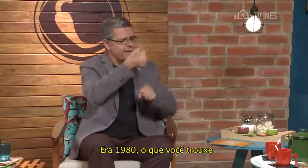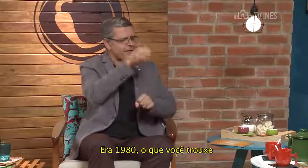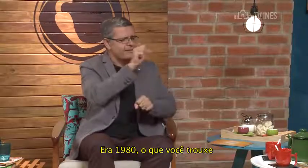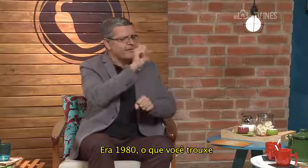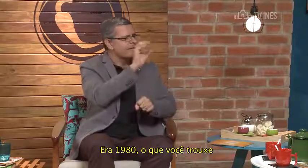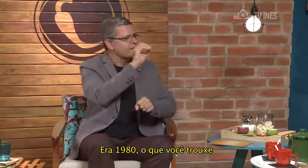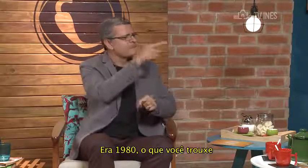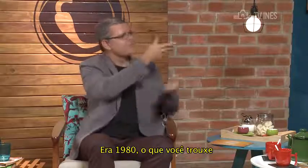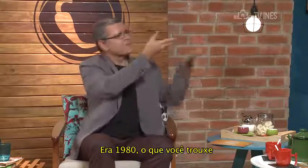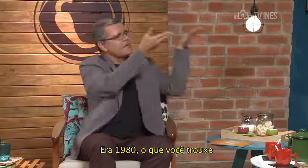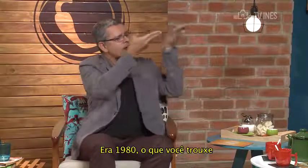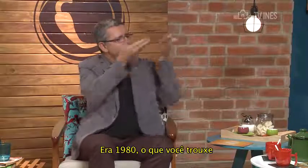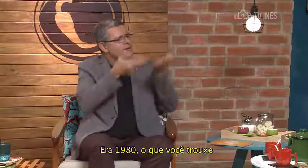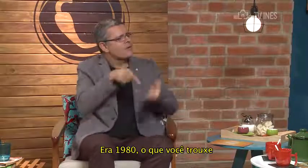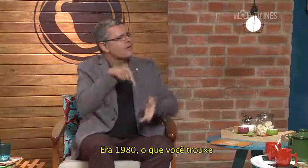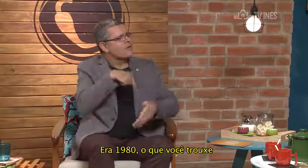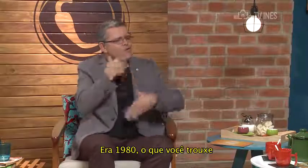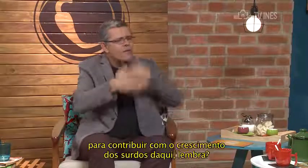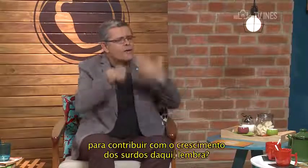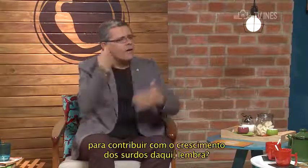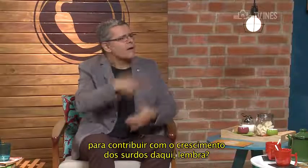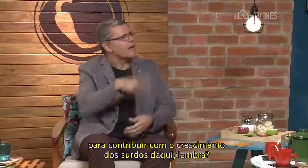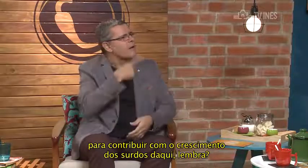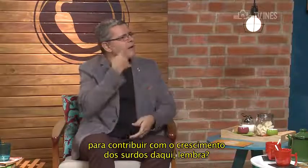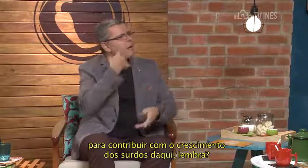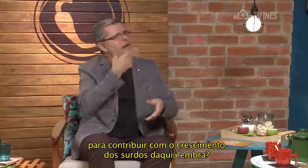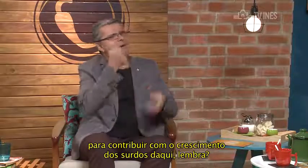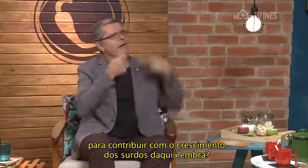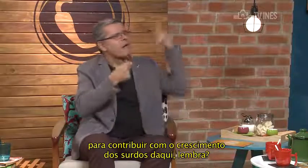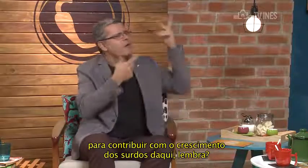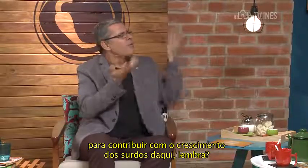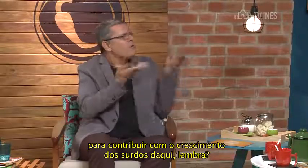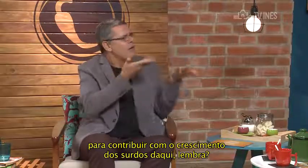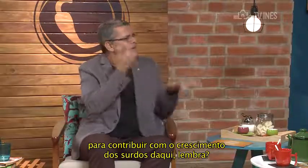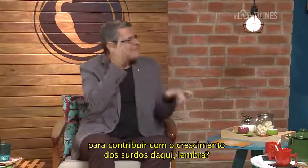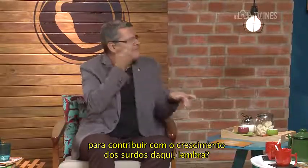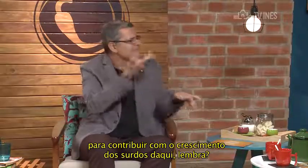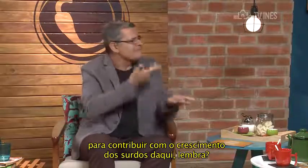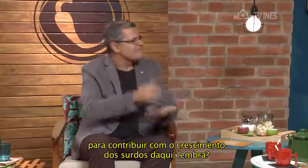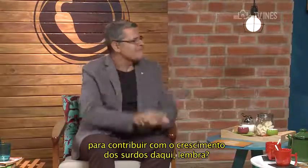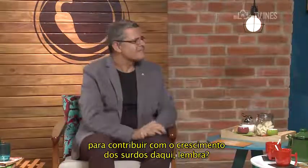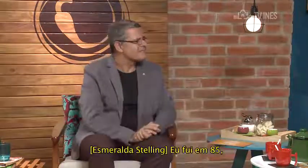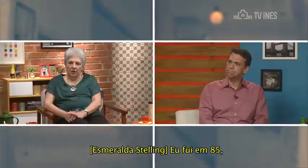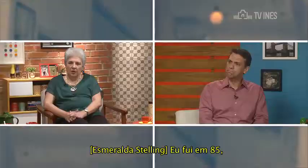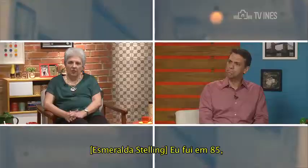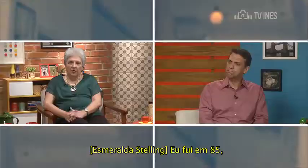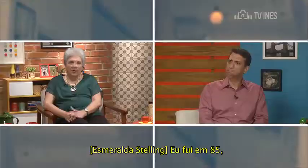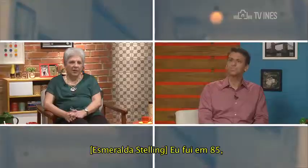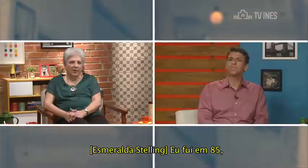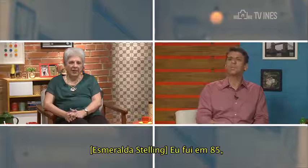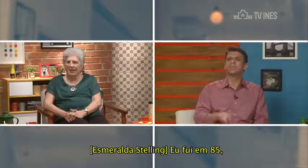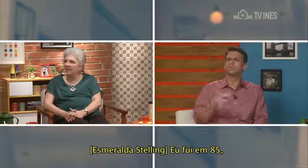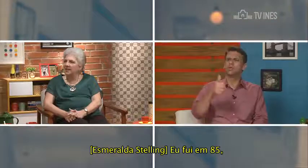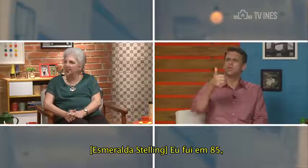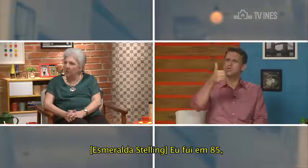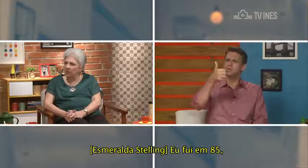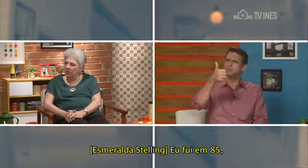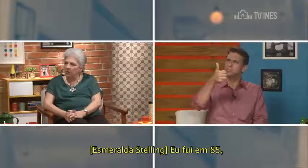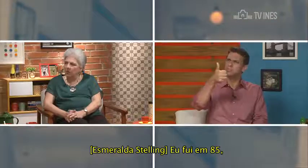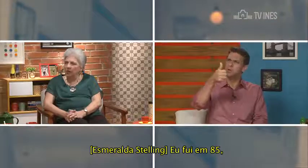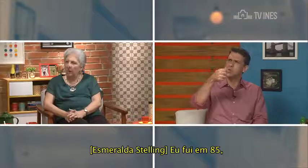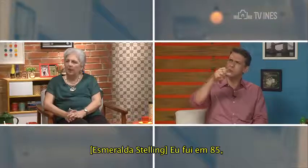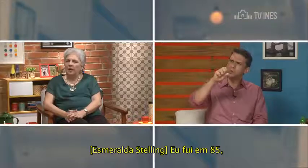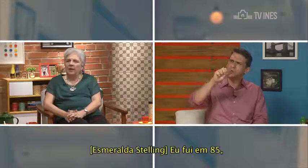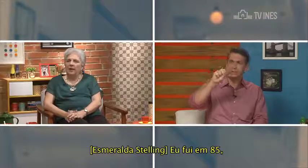Era 1980 O que você trouxe Para contribuir Com o crescimento Dos surdos daqui Lembra? Eu fui em 85